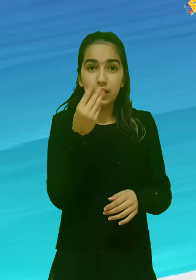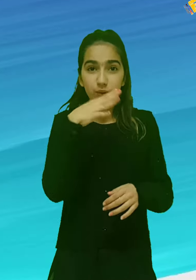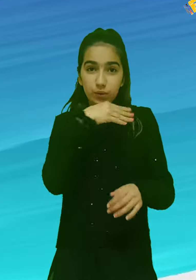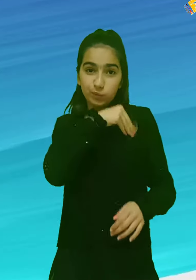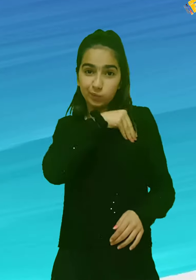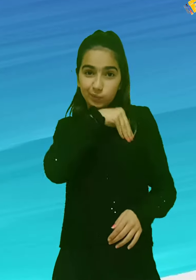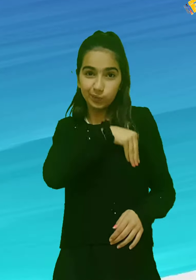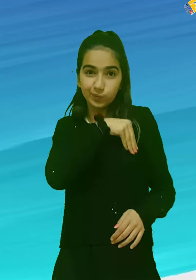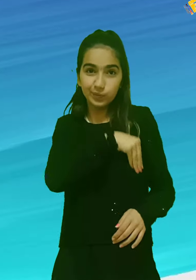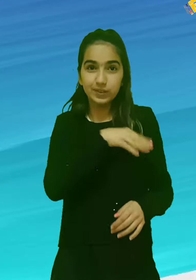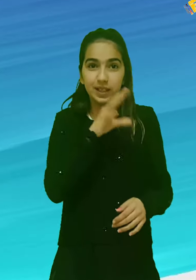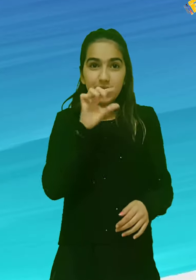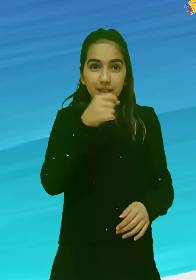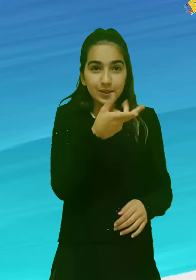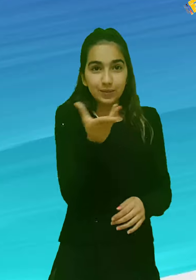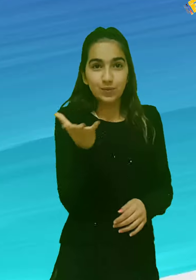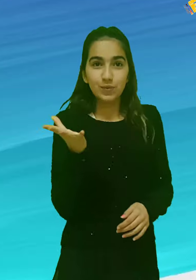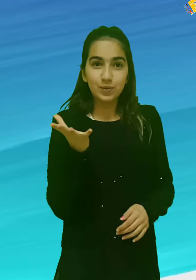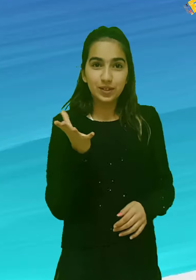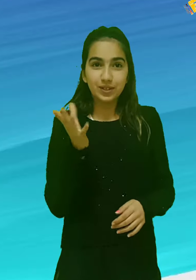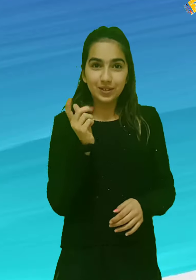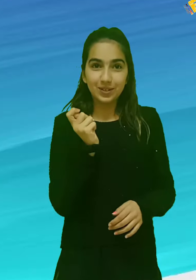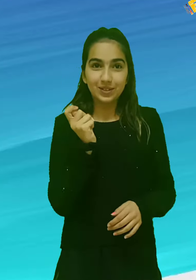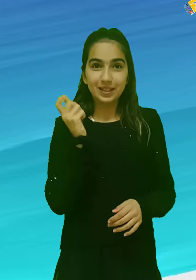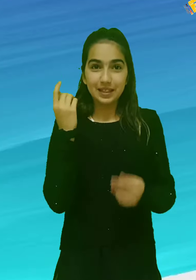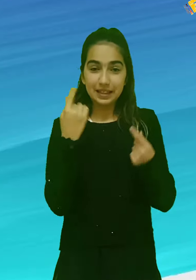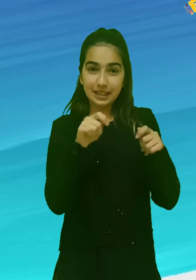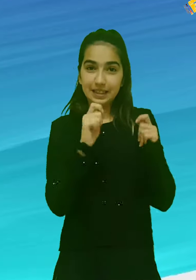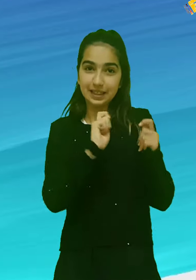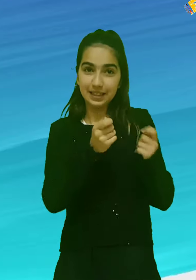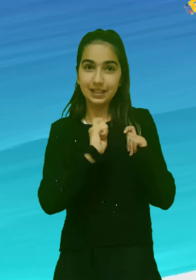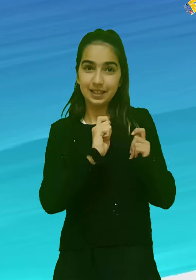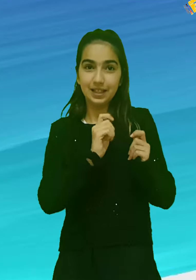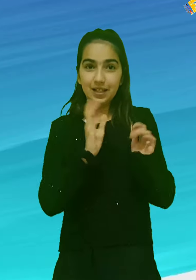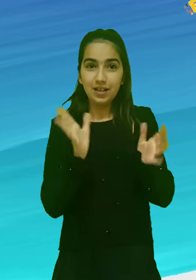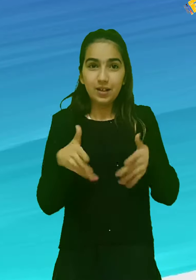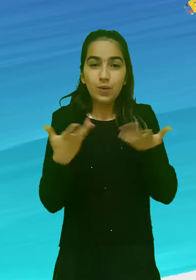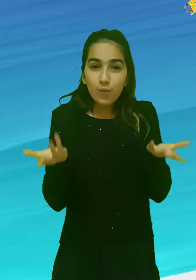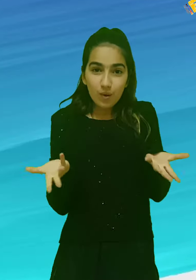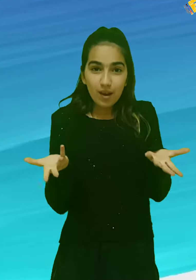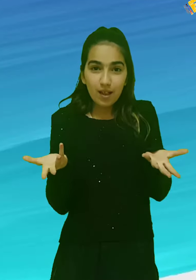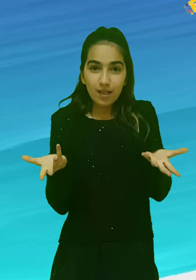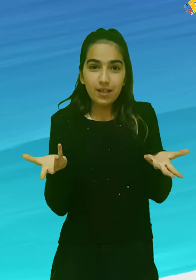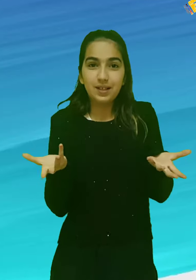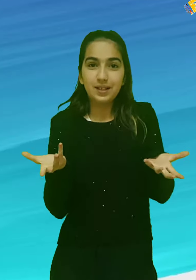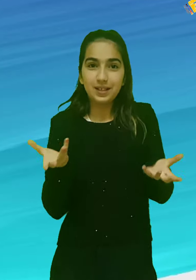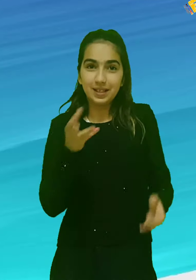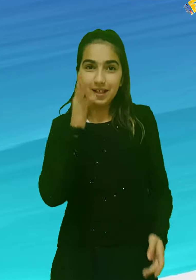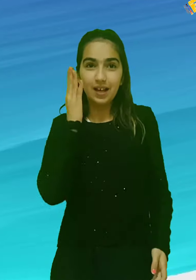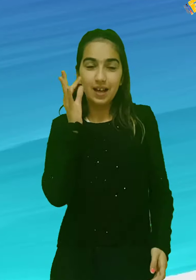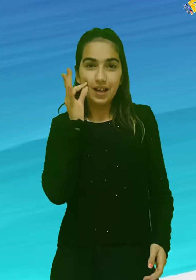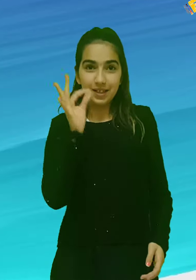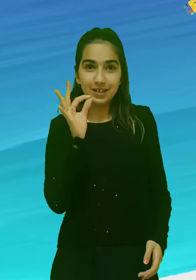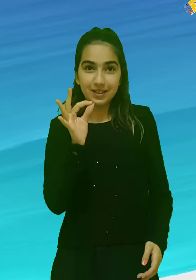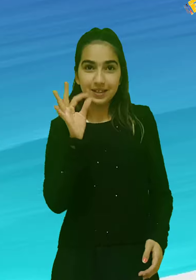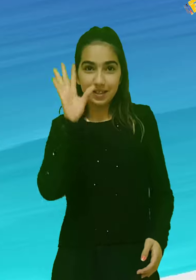rendimentos e todas as despesas e calcular quanto dinheiro se ganha e quanto se gasta.